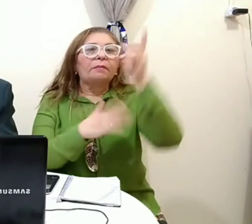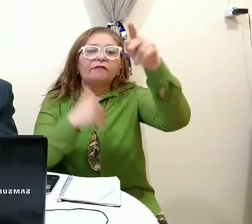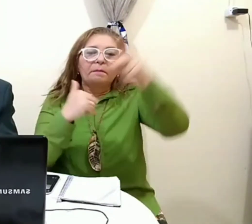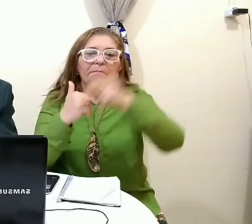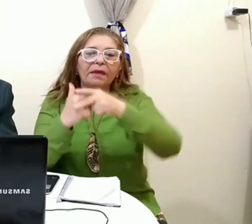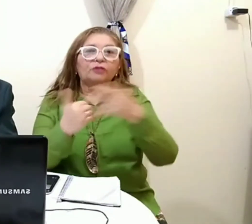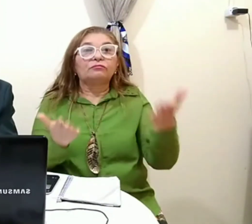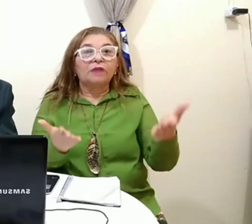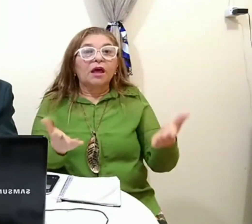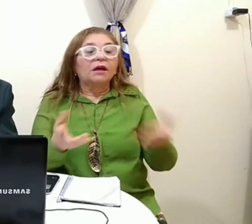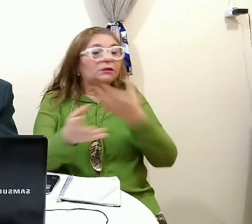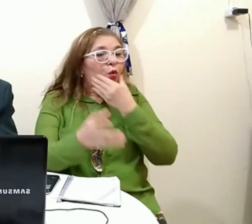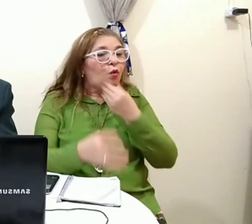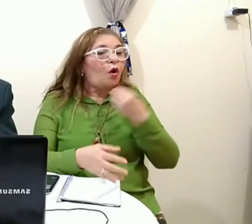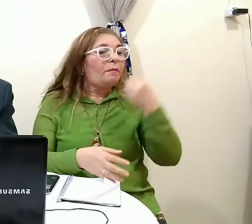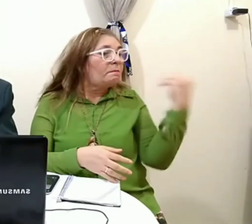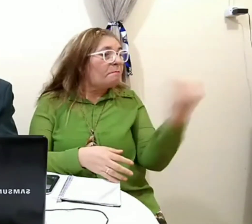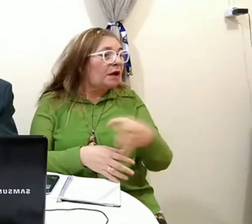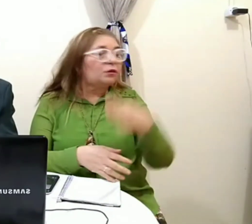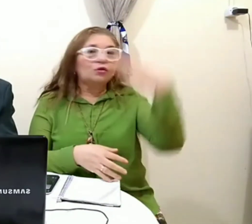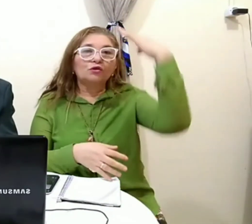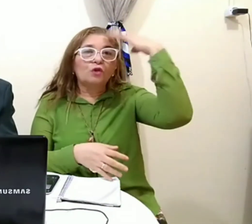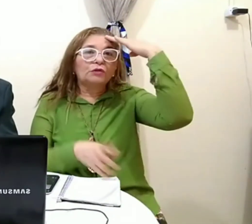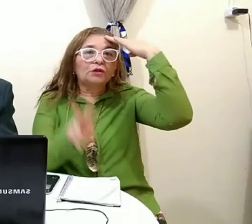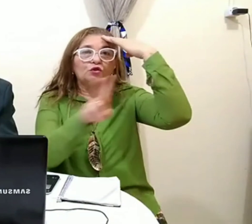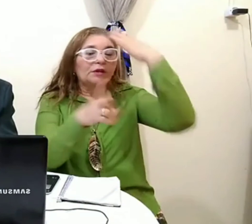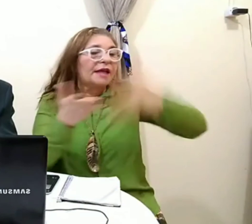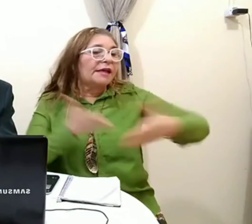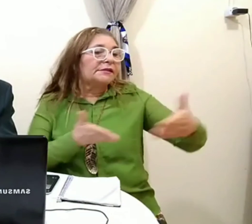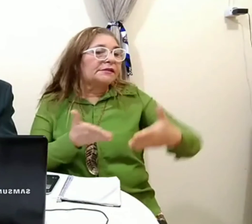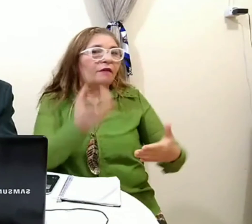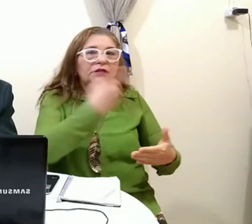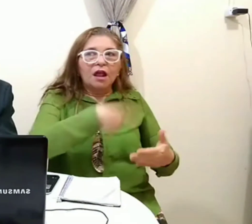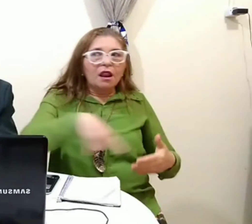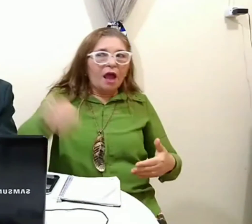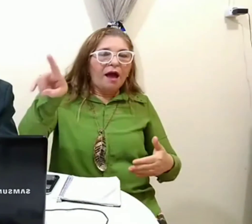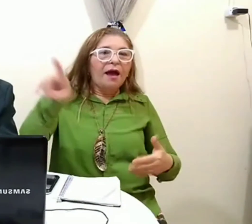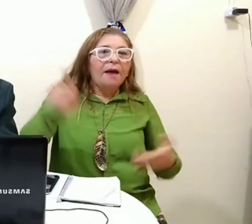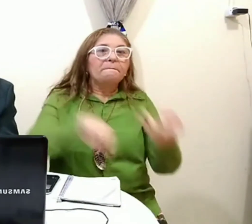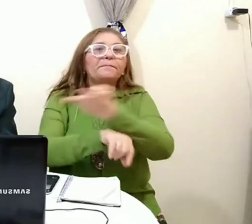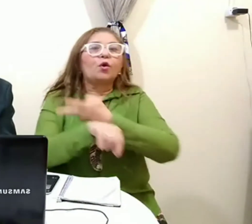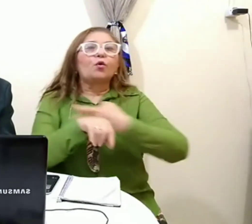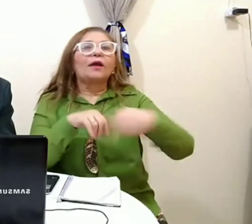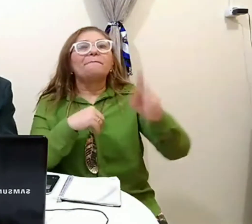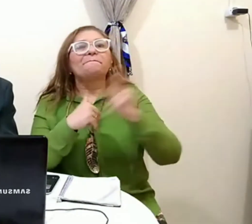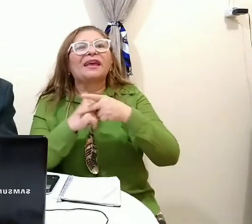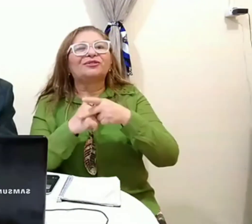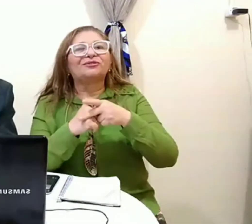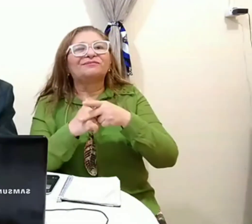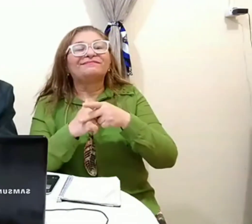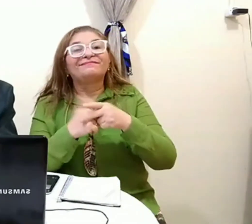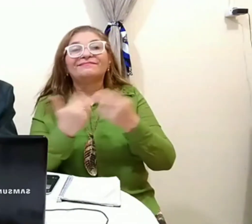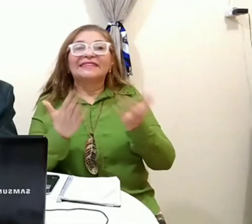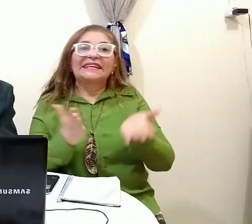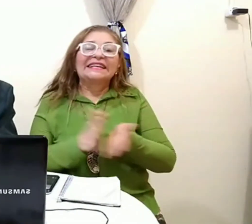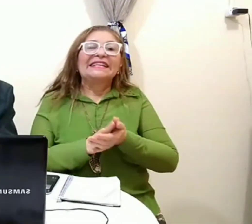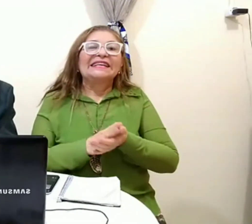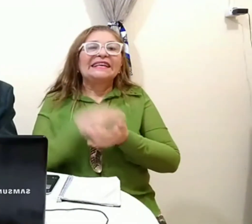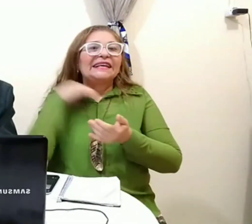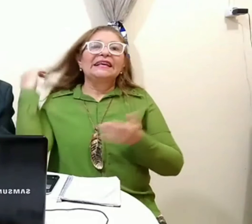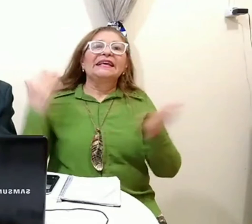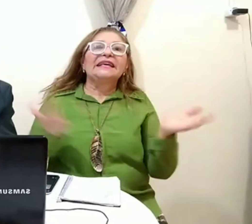seu soldado mais os seus servos ir atrás de Simão Pedro. Enquanto